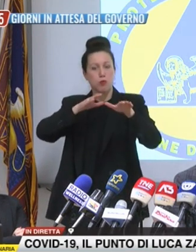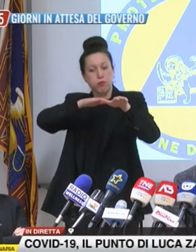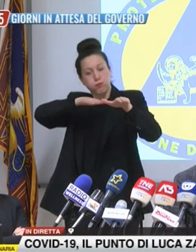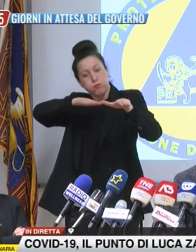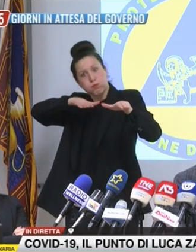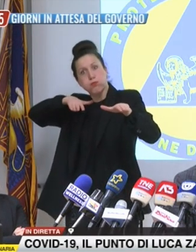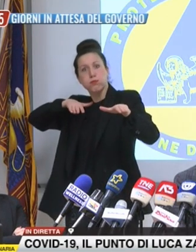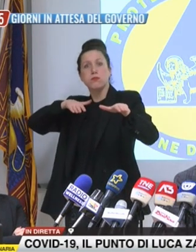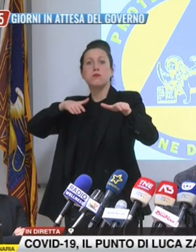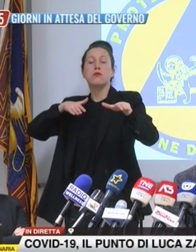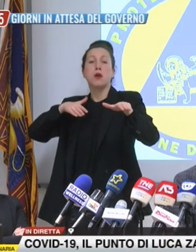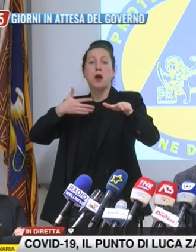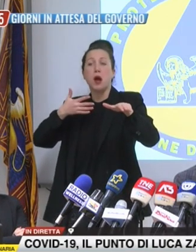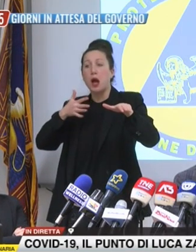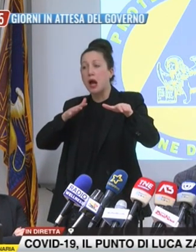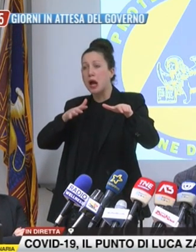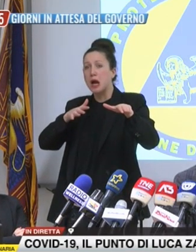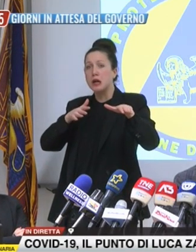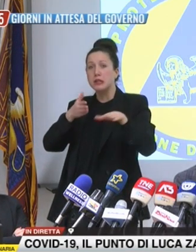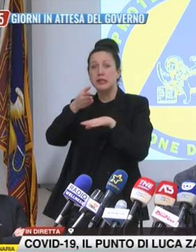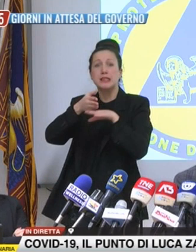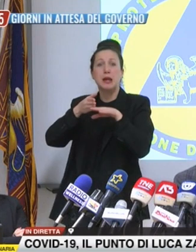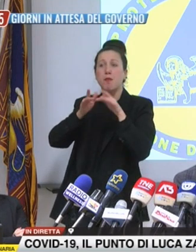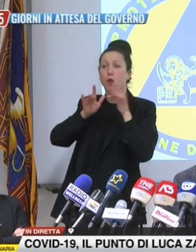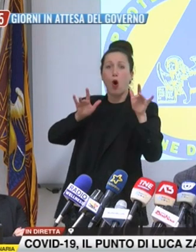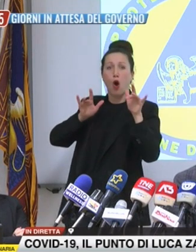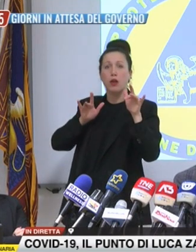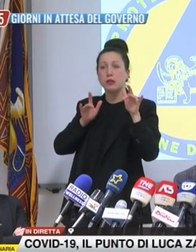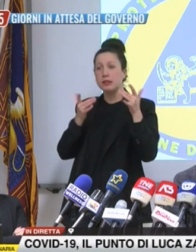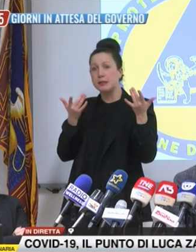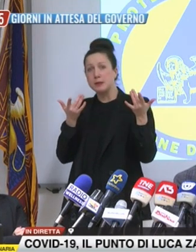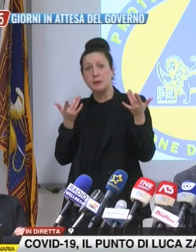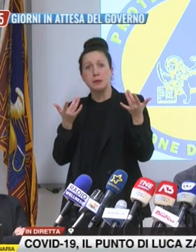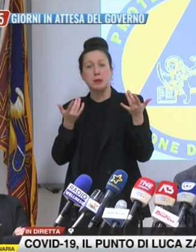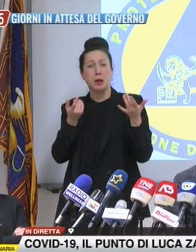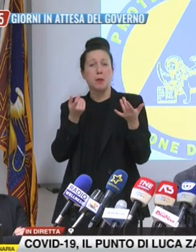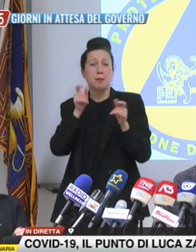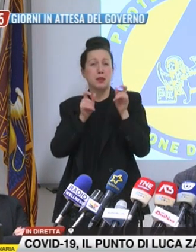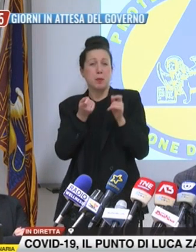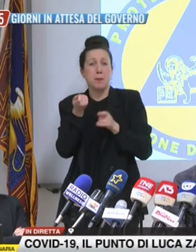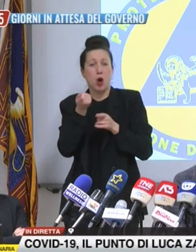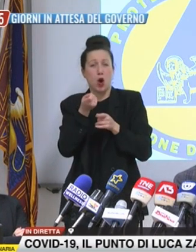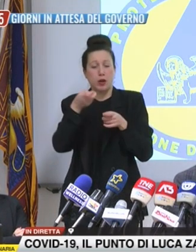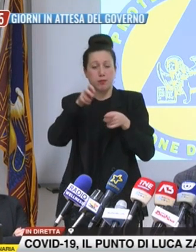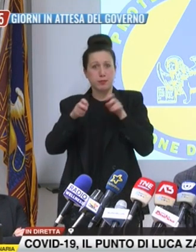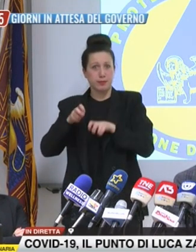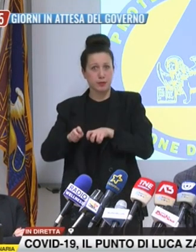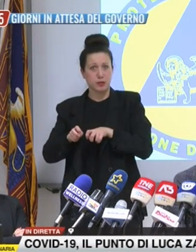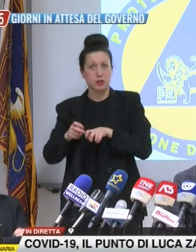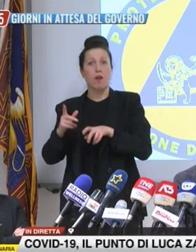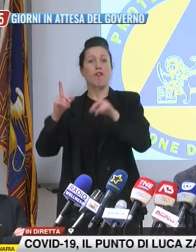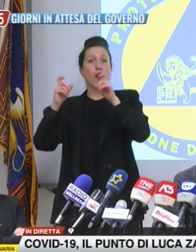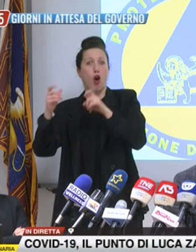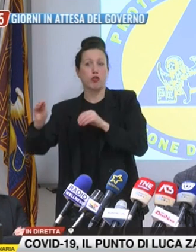sono semivuoti, ce li hanno proprio documentati con foto, eccetera. Chiedono eventualmente se è possibile